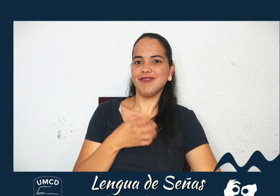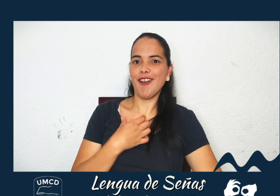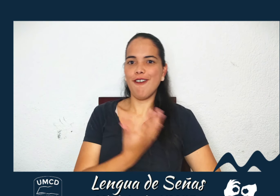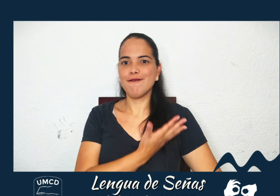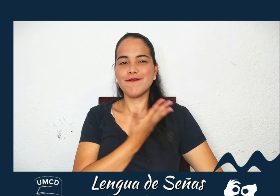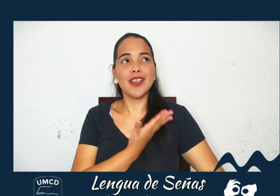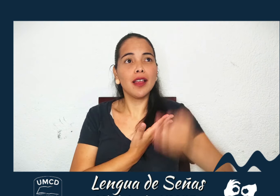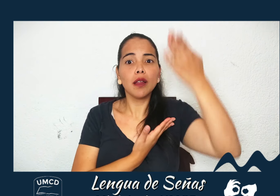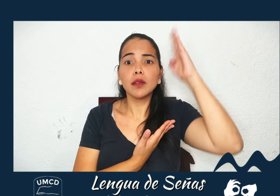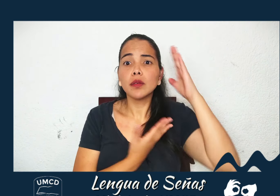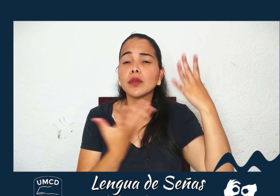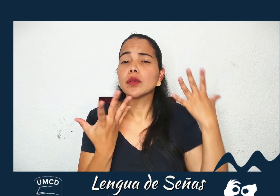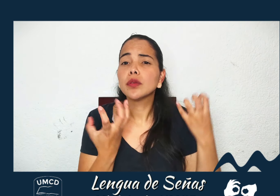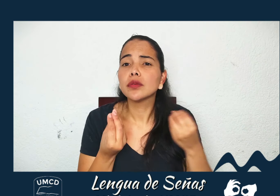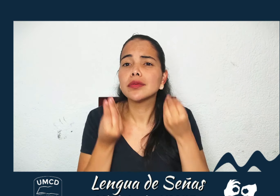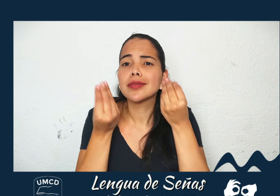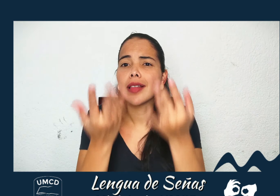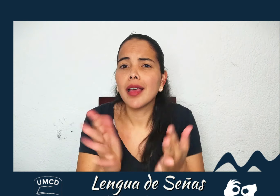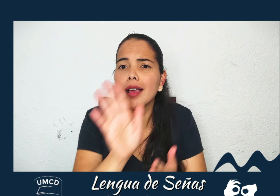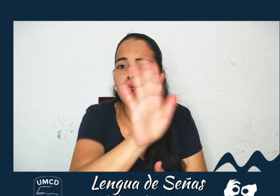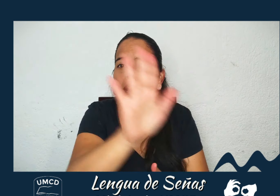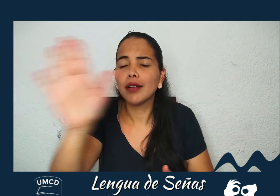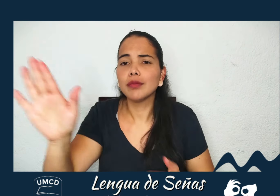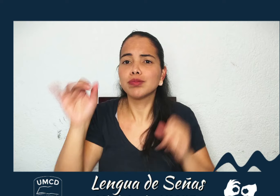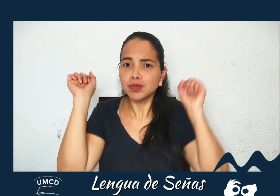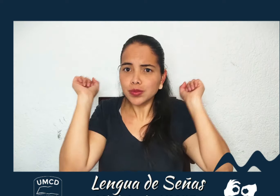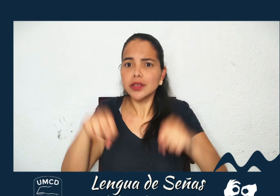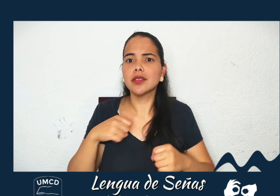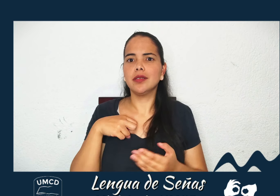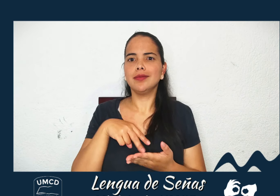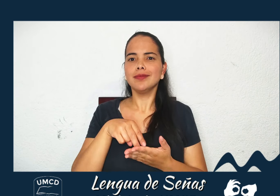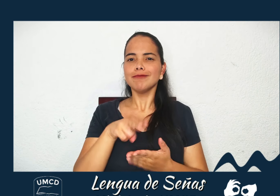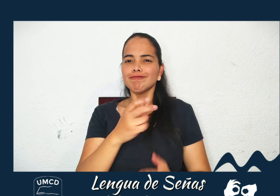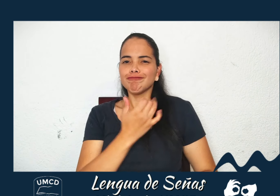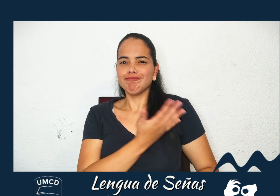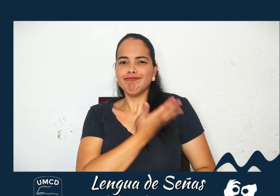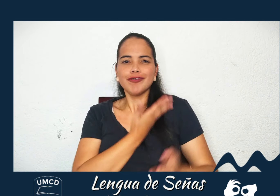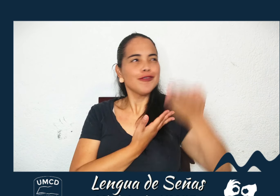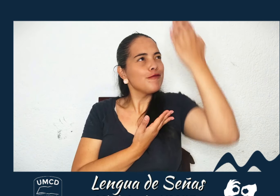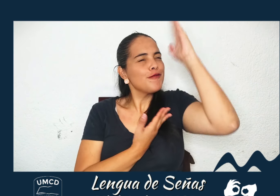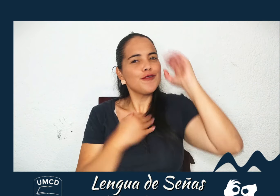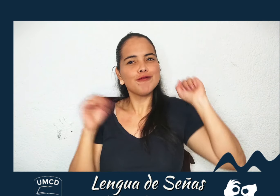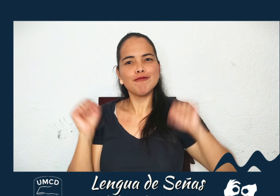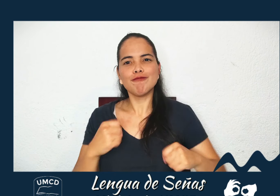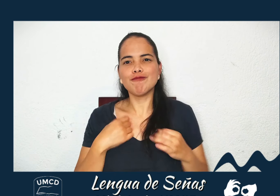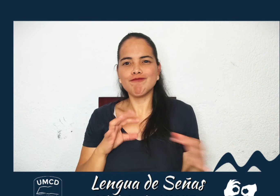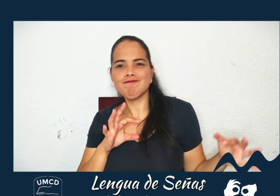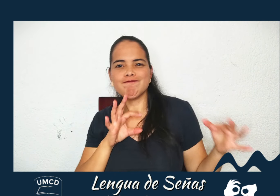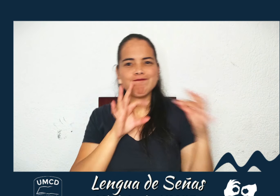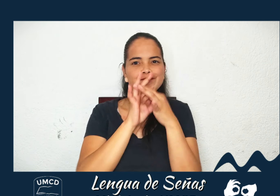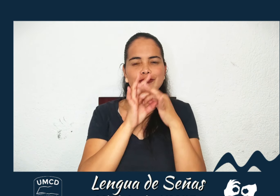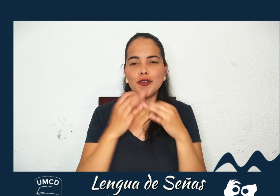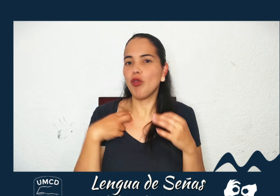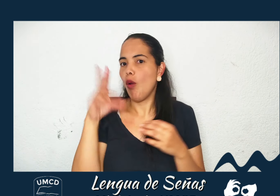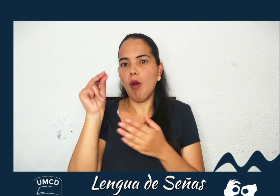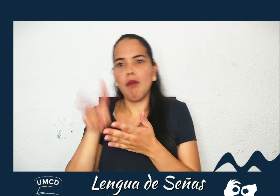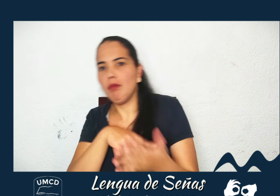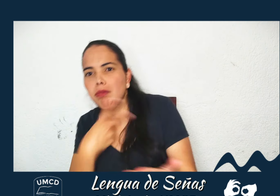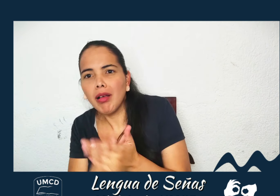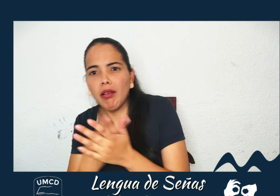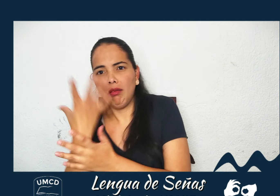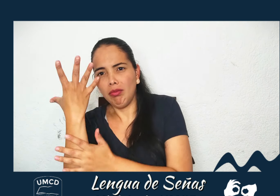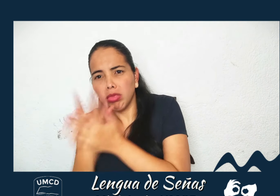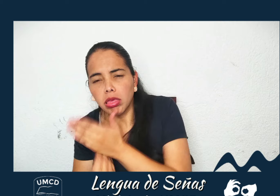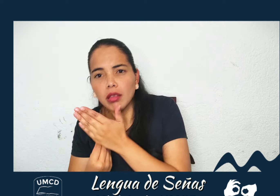dice, para, como nos enseña este pasaje, poder caminar sobre las sendas de justicia, para caminar sobre la vereda de